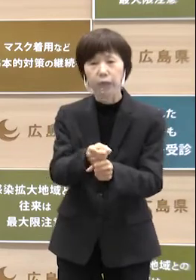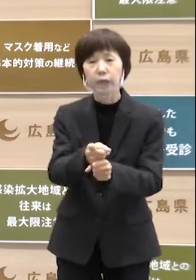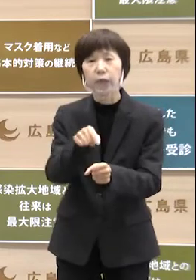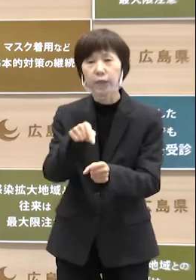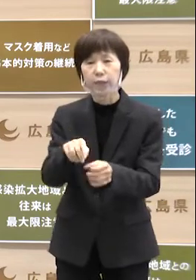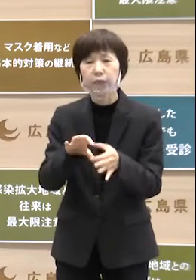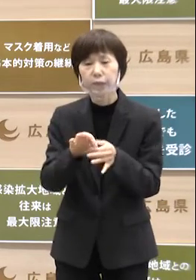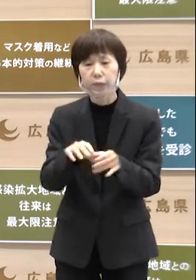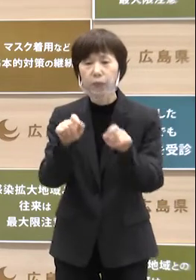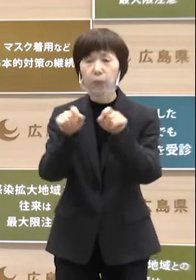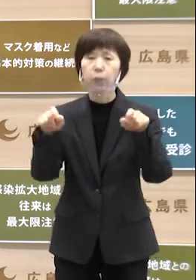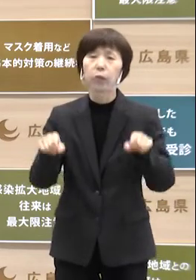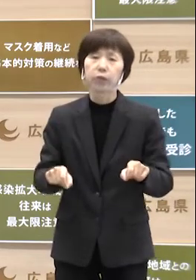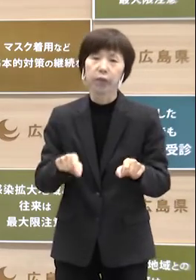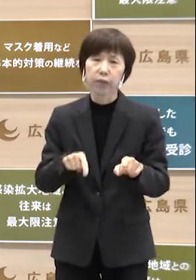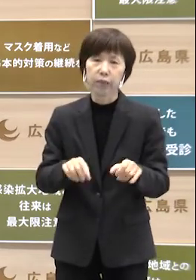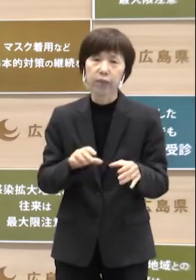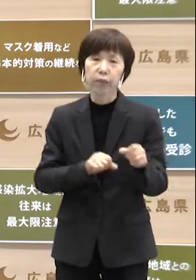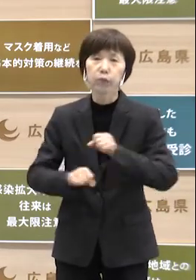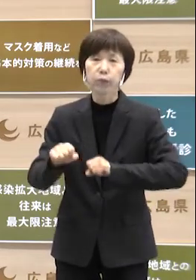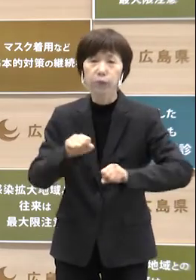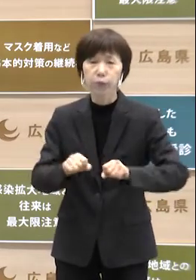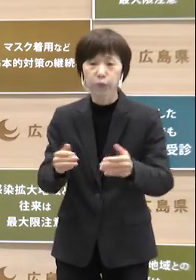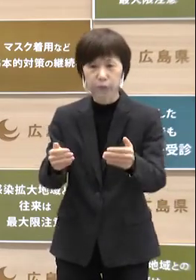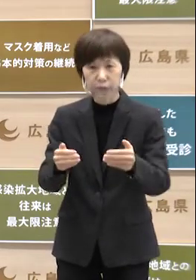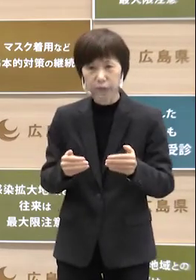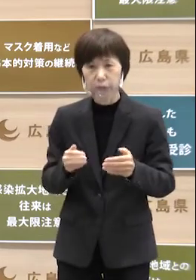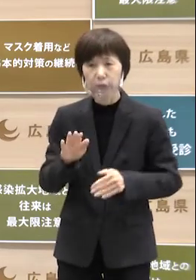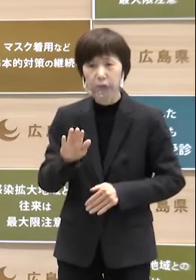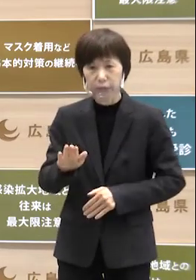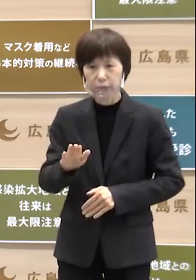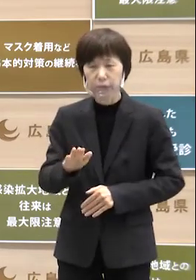ないんじゃないかなというふうに思いますし、それについては粘